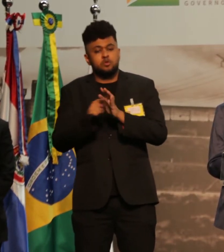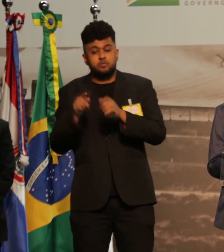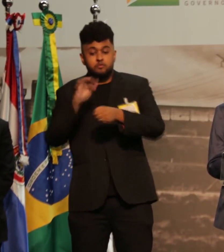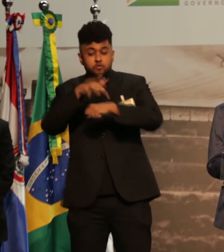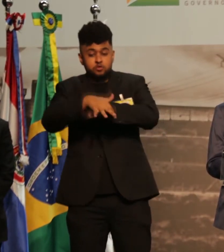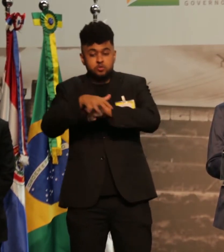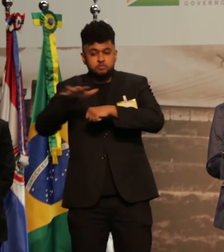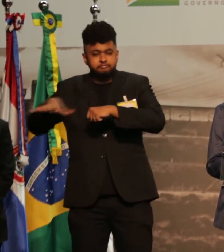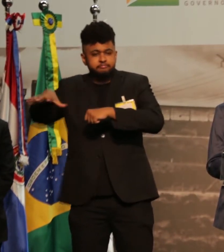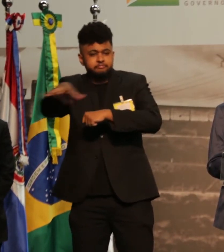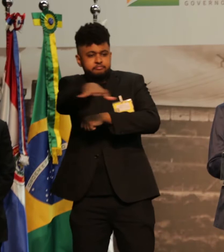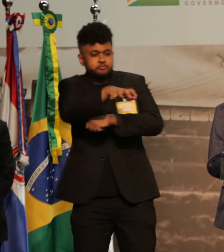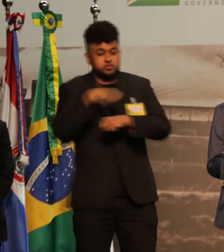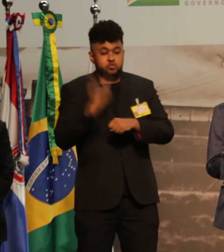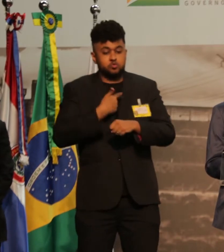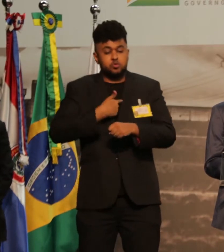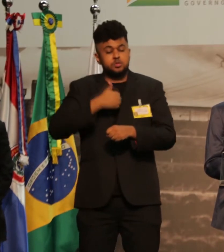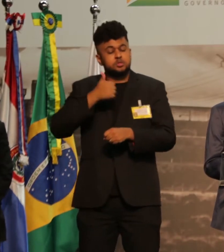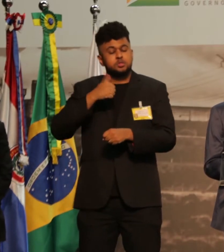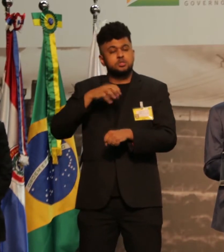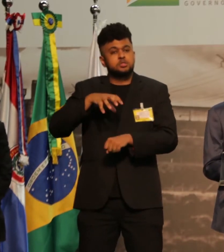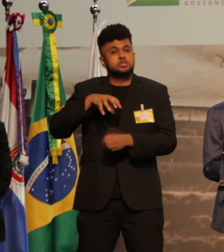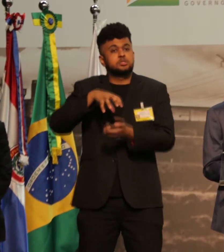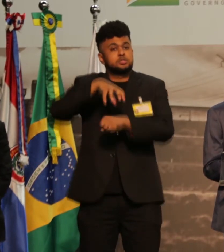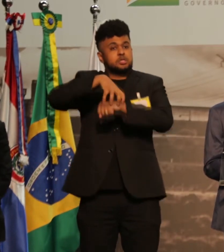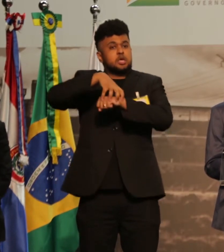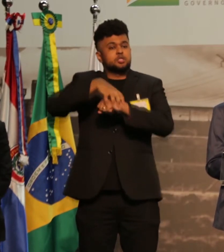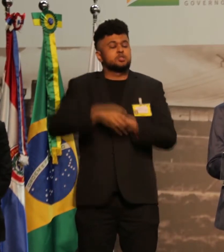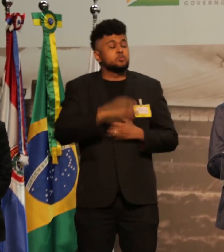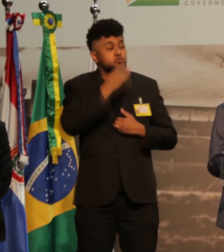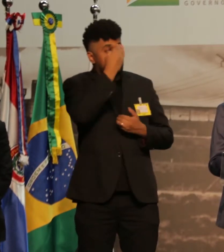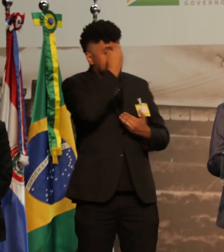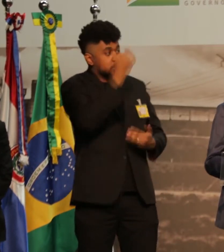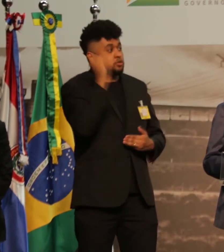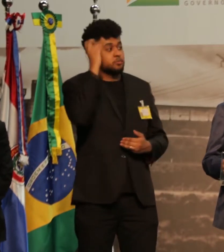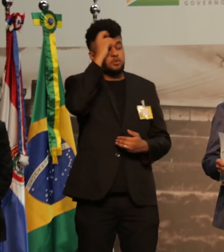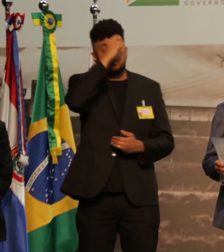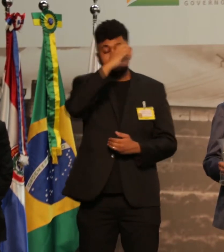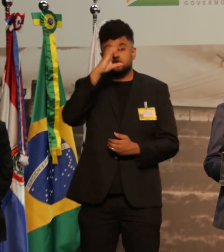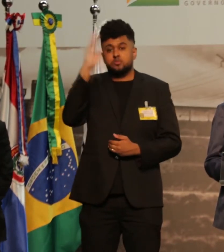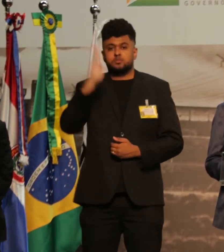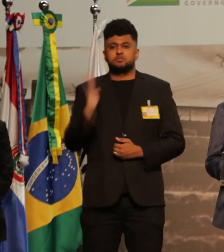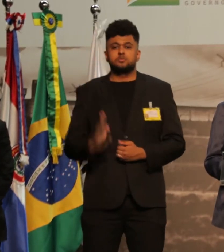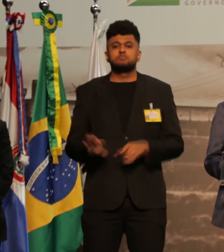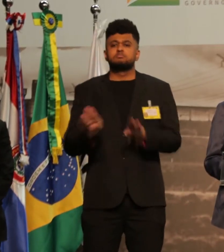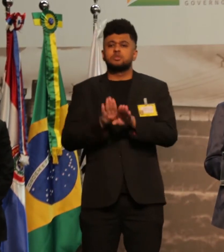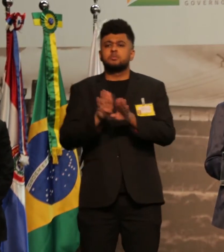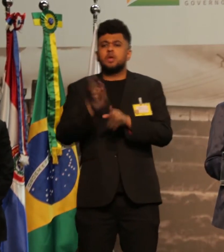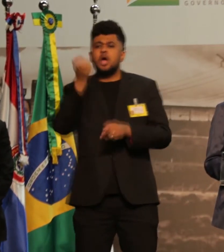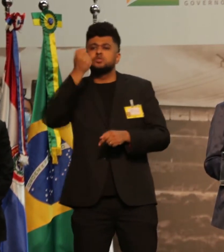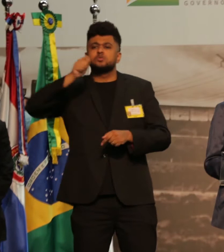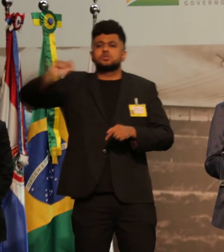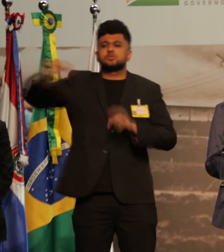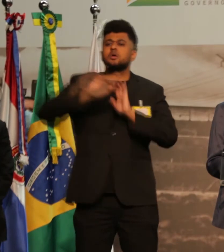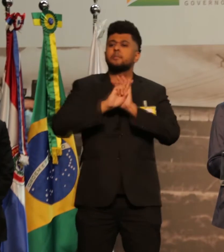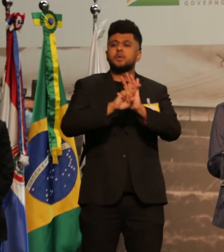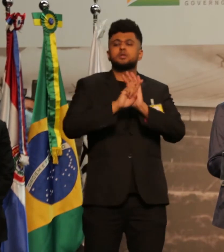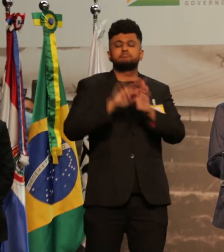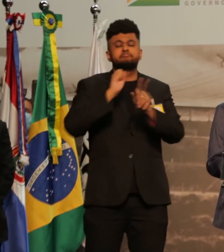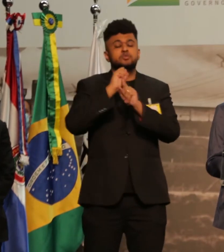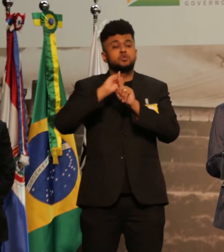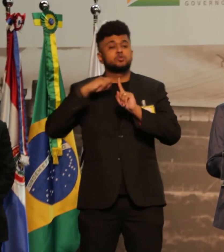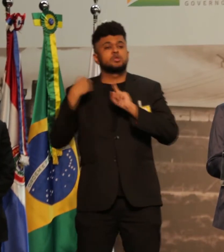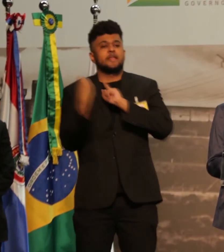Foz do Iguaçu, nossa sede. Obrigado, prefeito Chico Brasileiro. As associações representando a